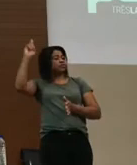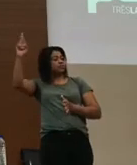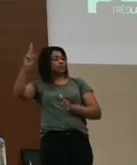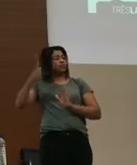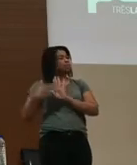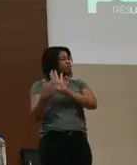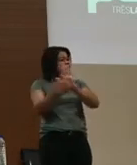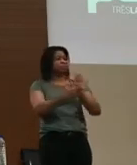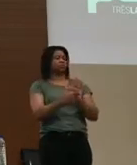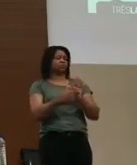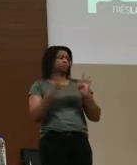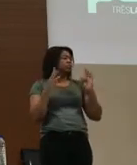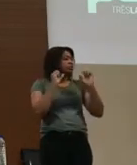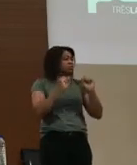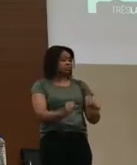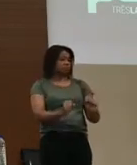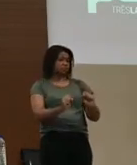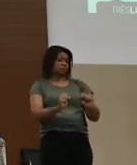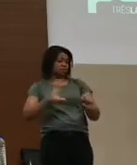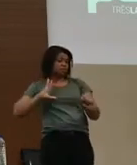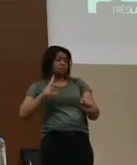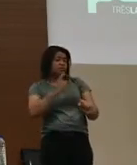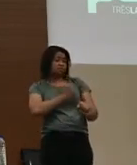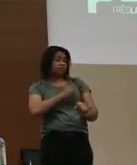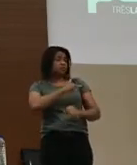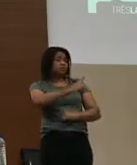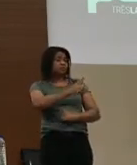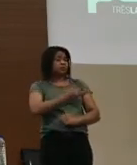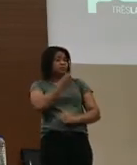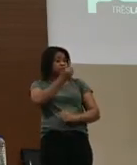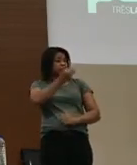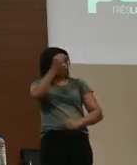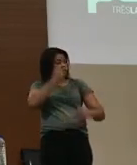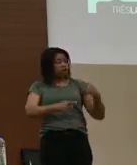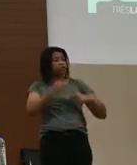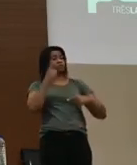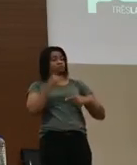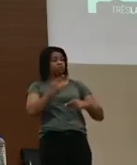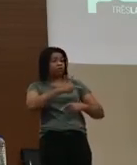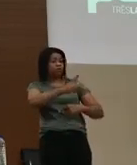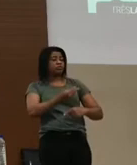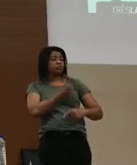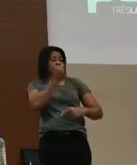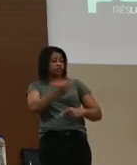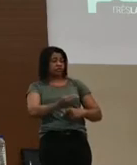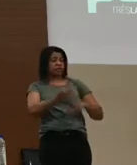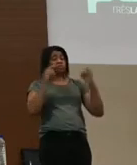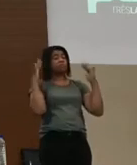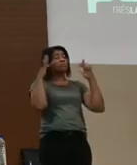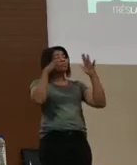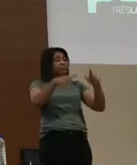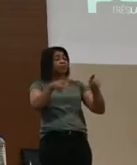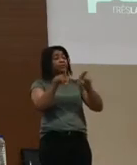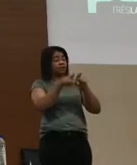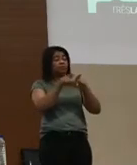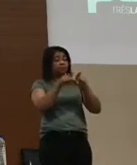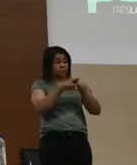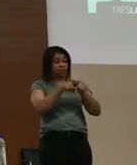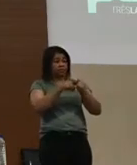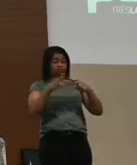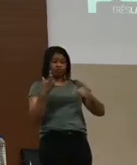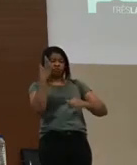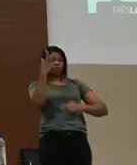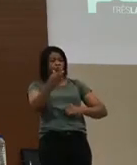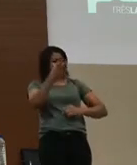sua vida, para te salvar, para te transformar, para te abençoar, para te fazer herdeiro de Deus, para te